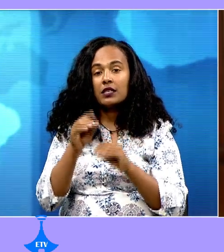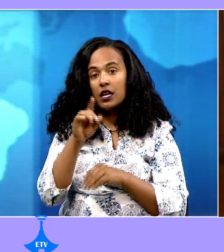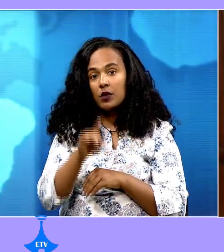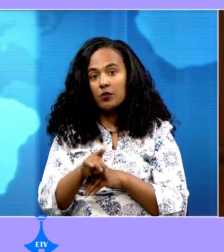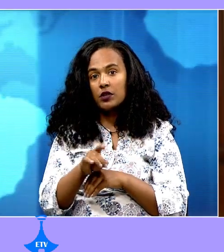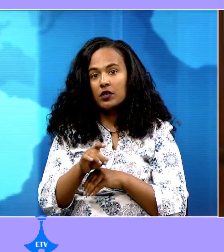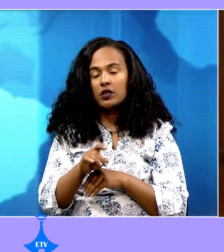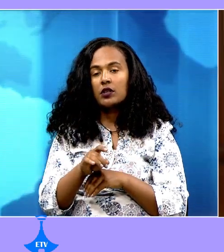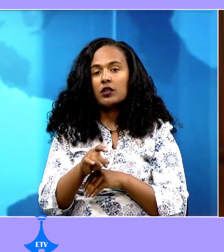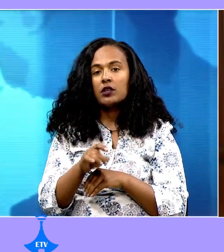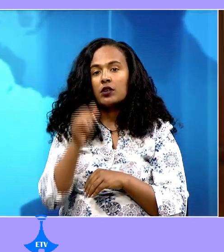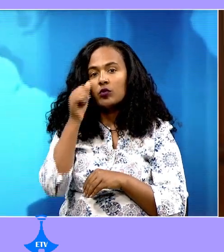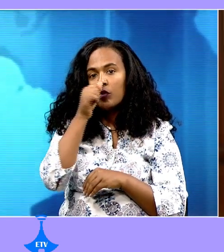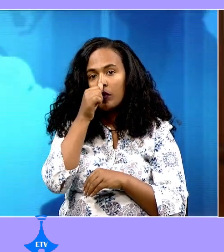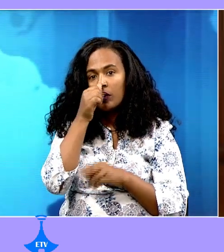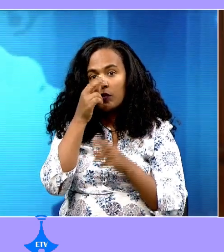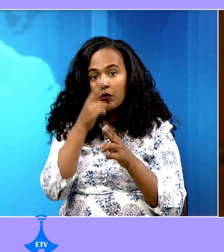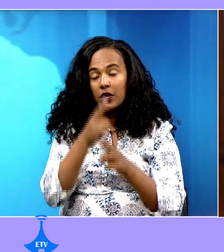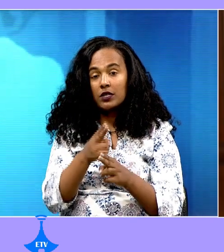ኢንትረስት በሚያስጠብቅ መልኩ